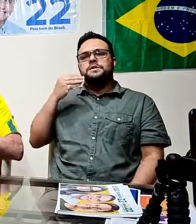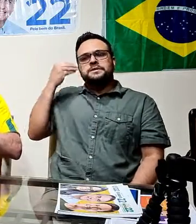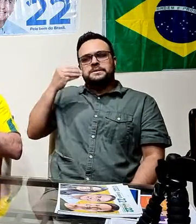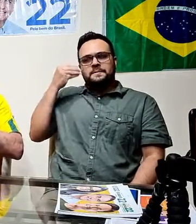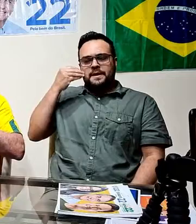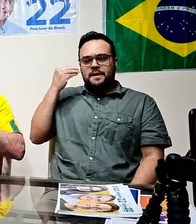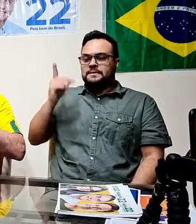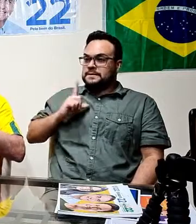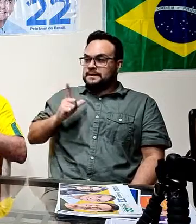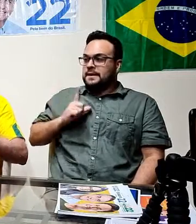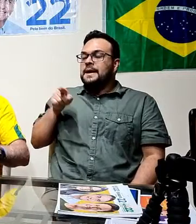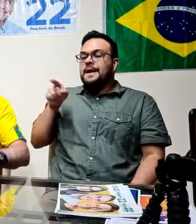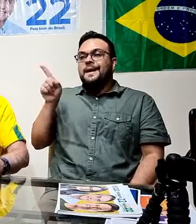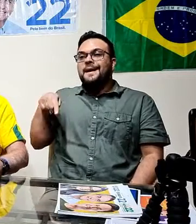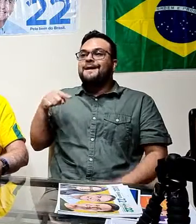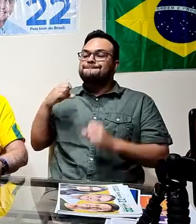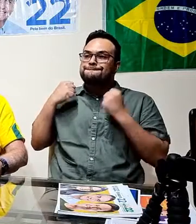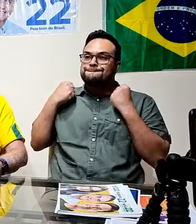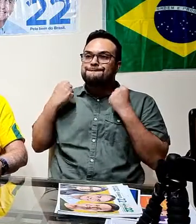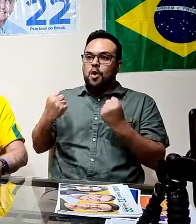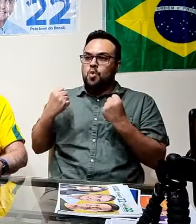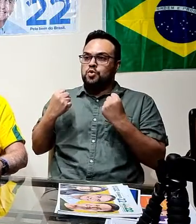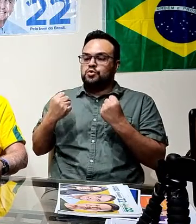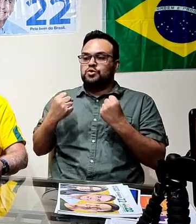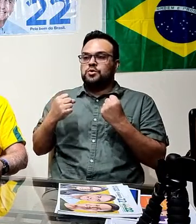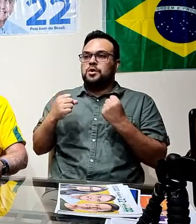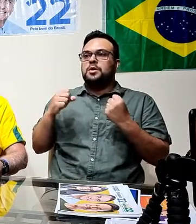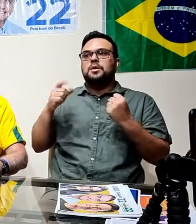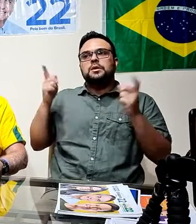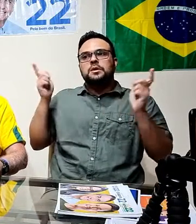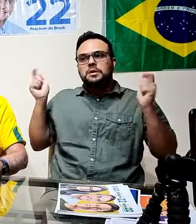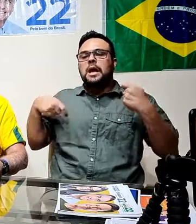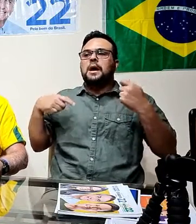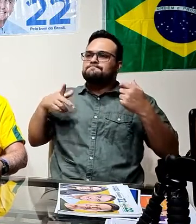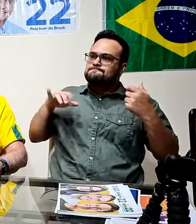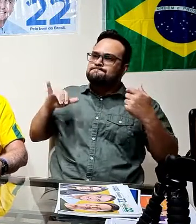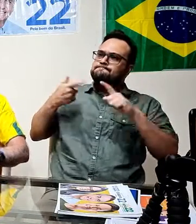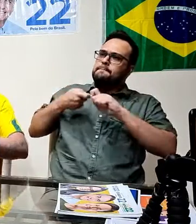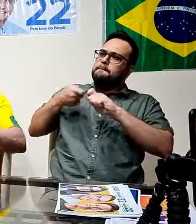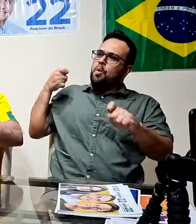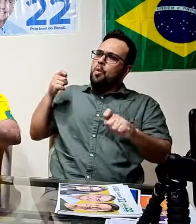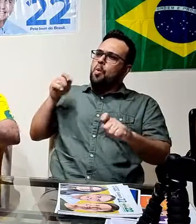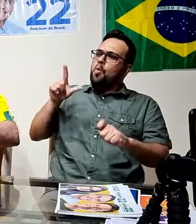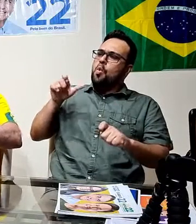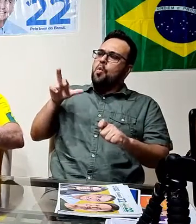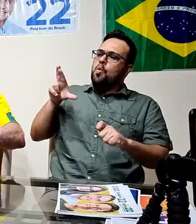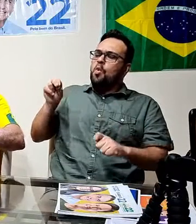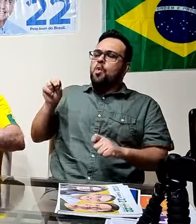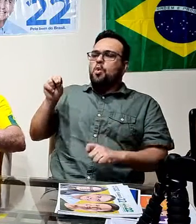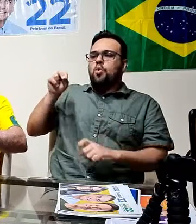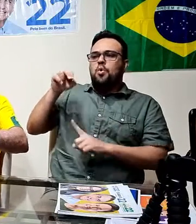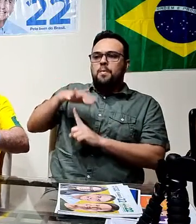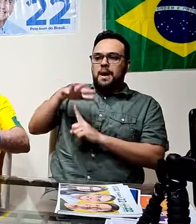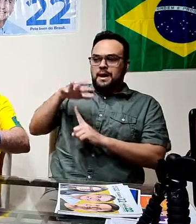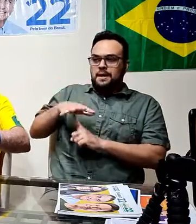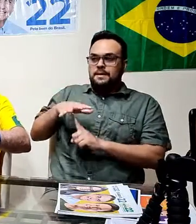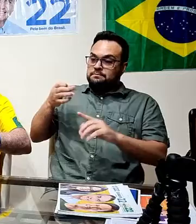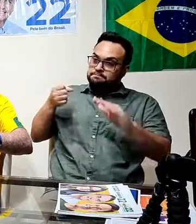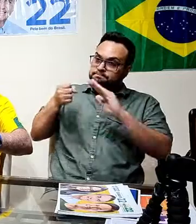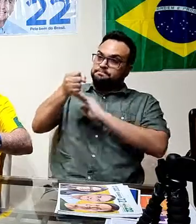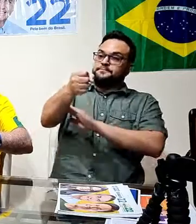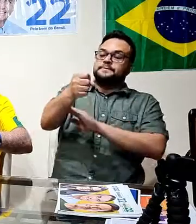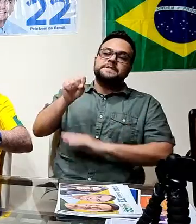será um enorme lucro, né, para o estado do Paraná o Paulo Eduardo chegar ao Senado Federal. Então, eu